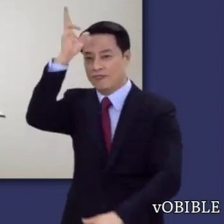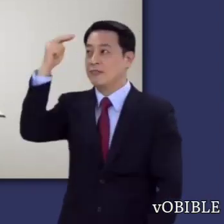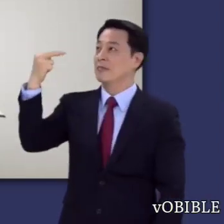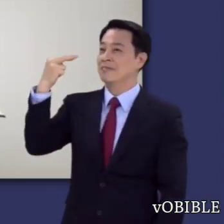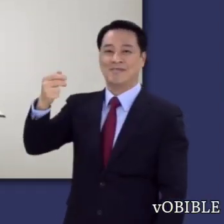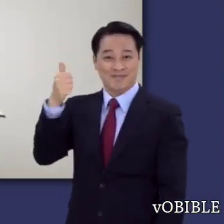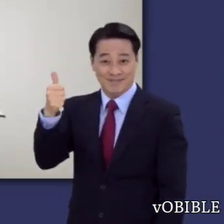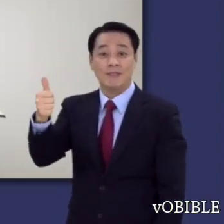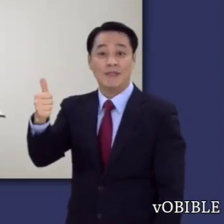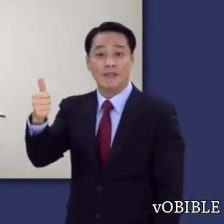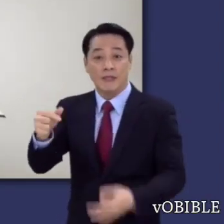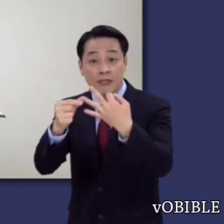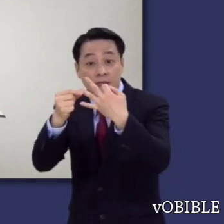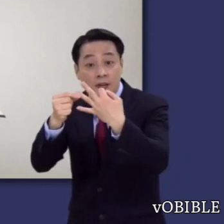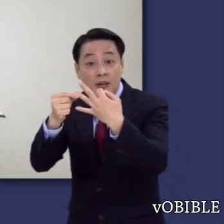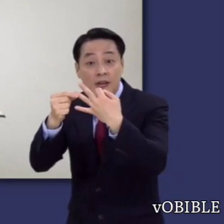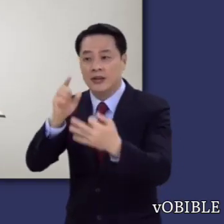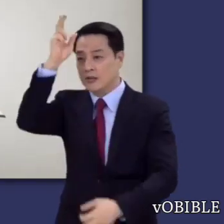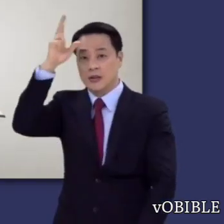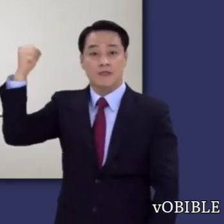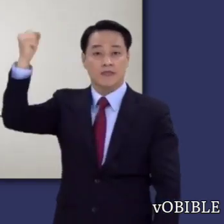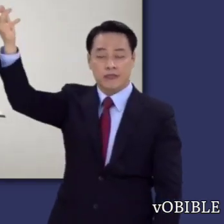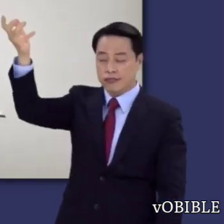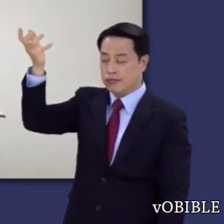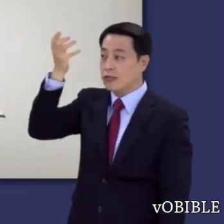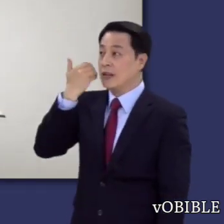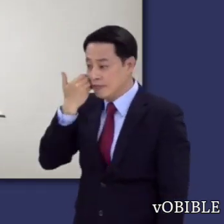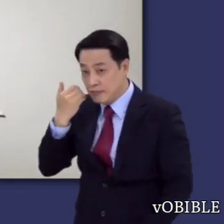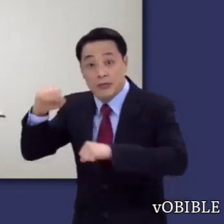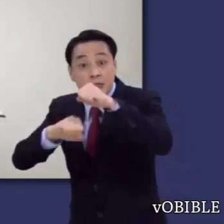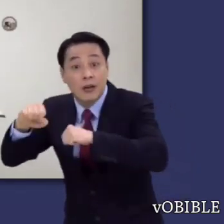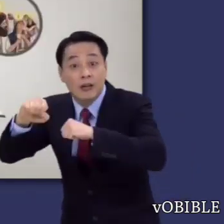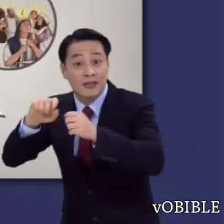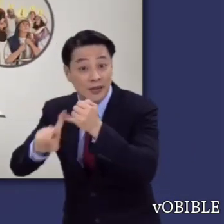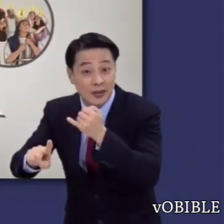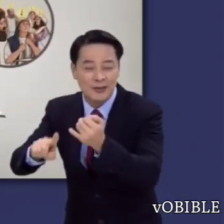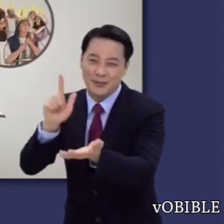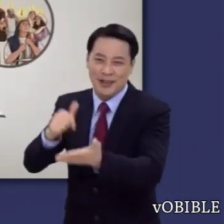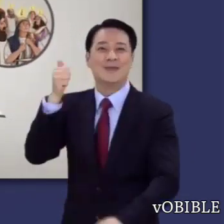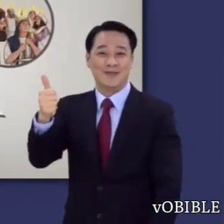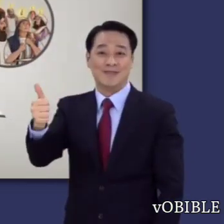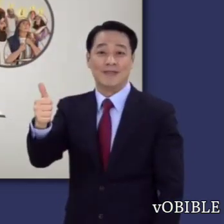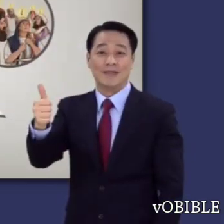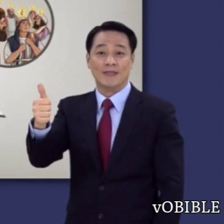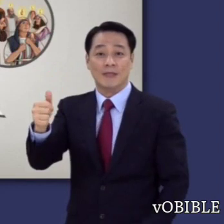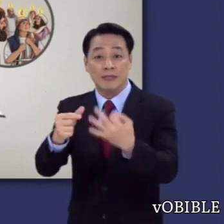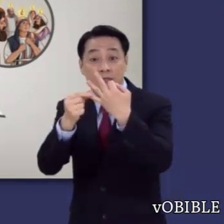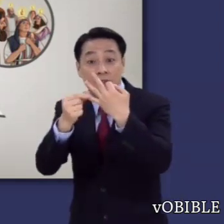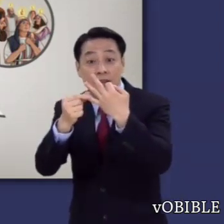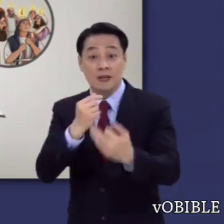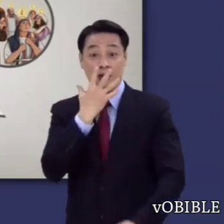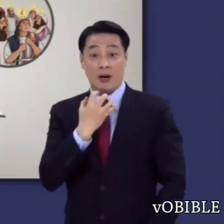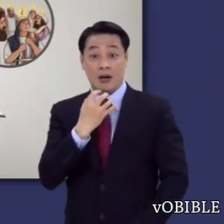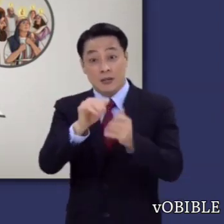心。我们表现出圣灵的果实，就会在生活上获得益处。亚伯拉罕的苗裔